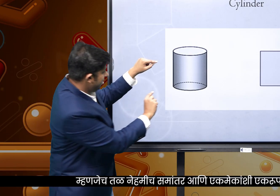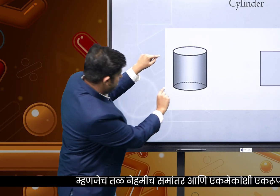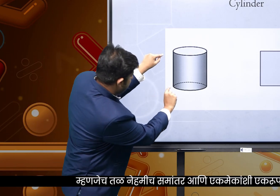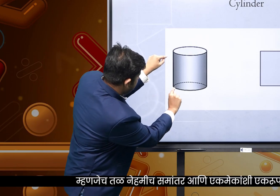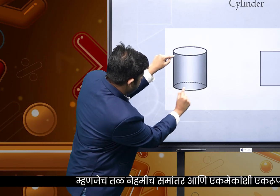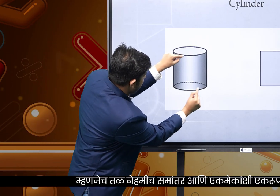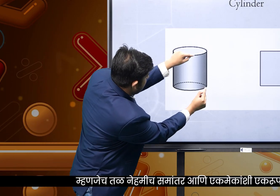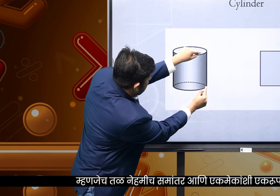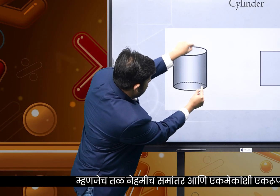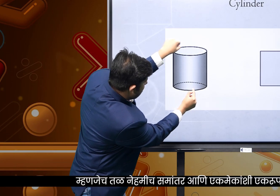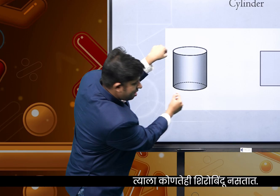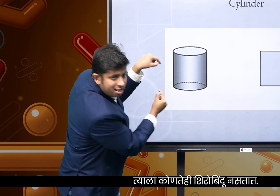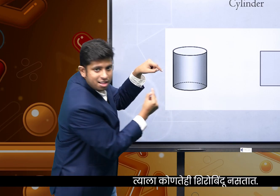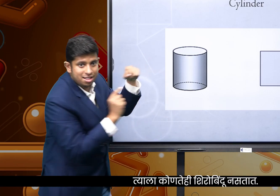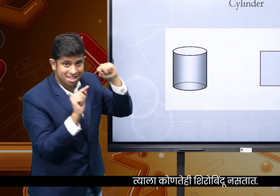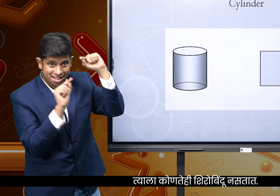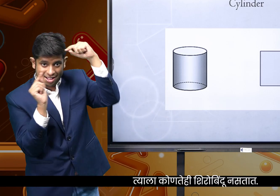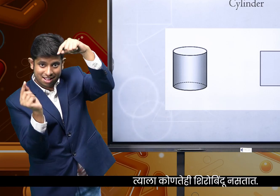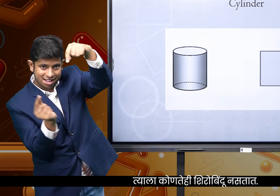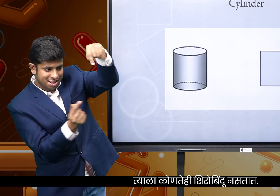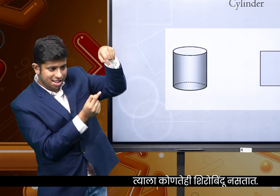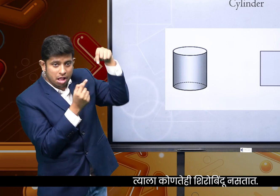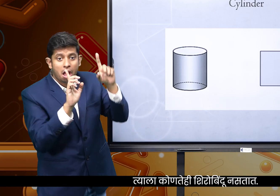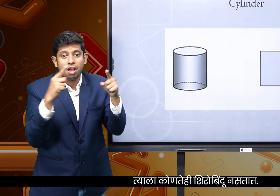असतात। त्याला कोणतेही शिरोबिंदू नसतात।